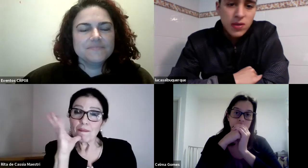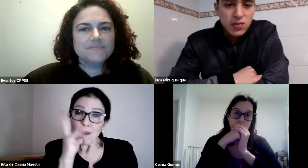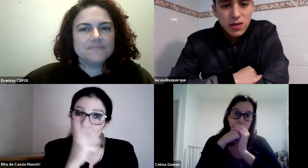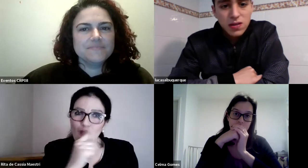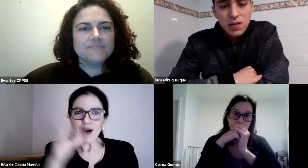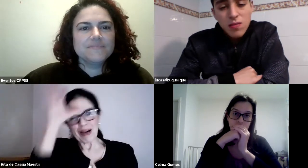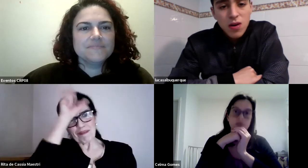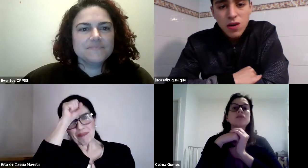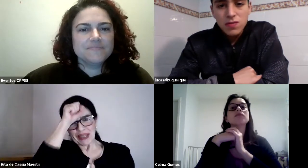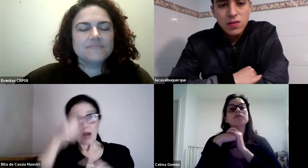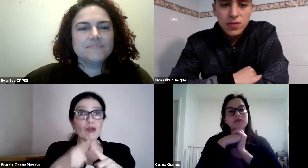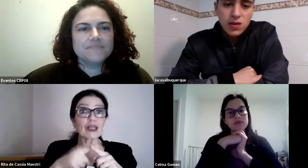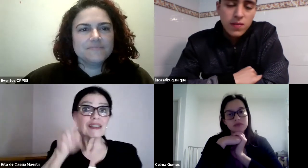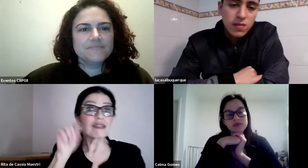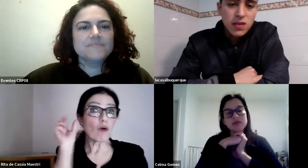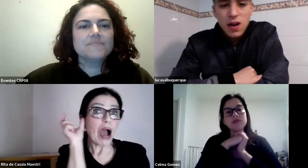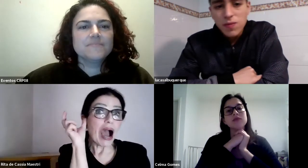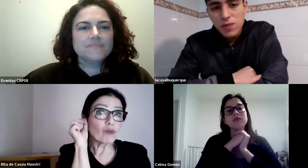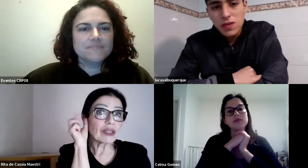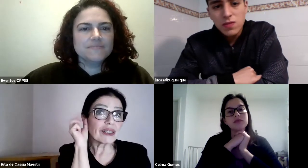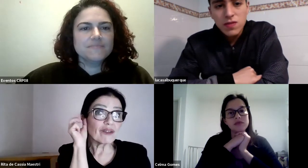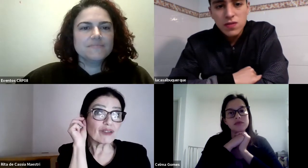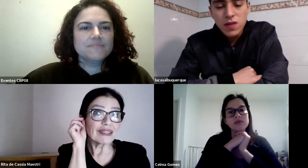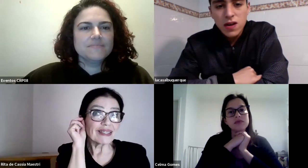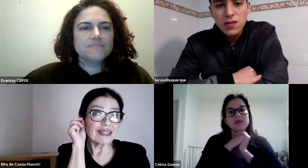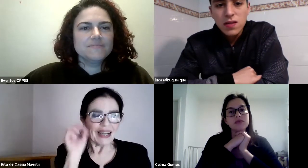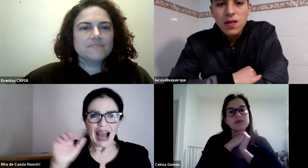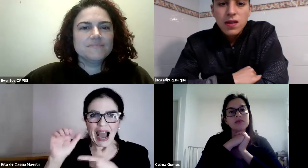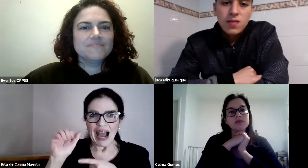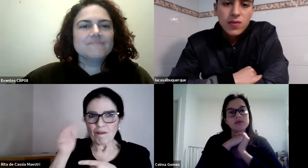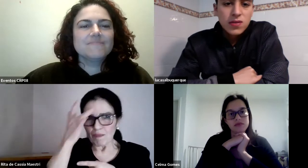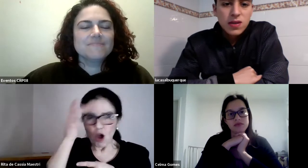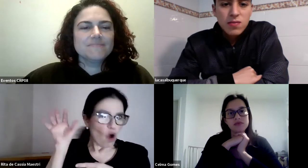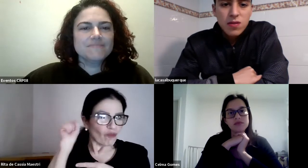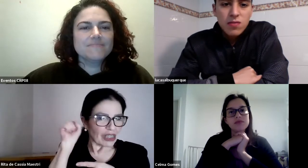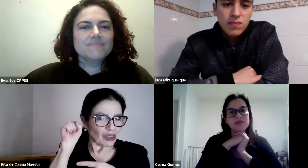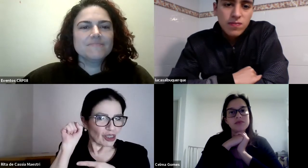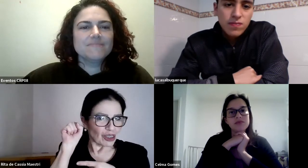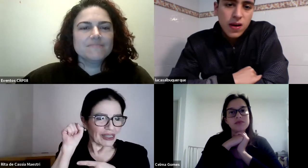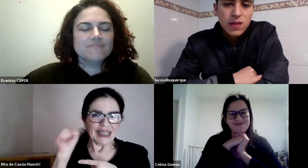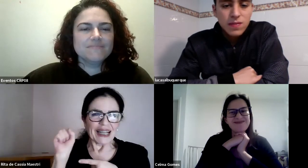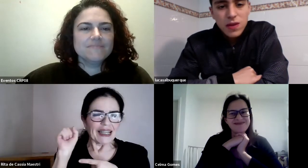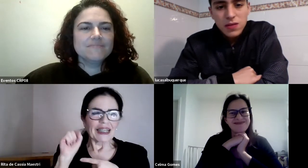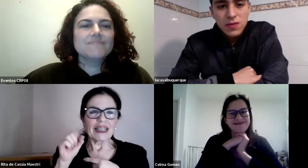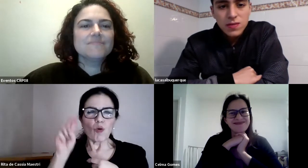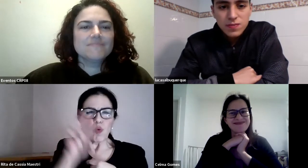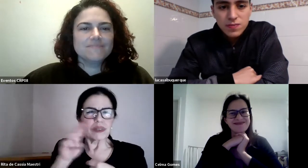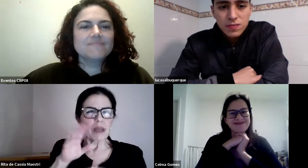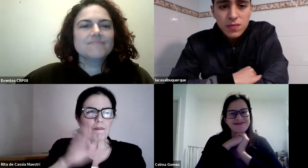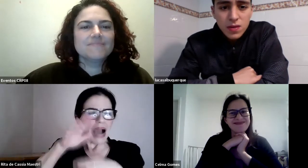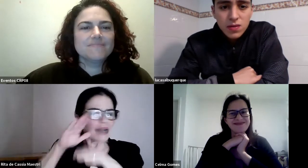tem pessoas que demoram. Então, tem pessoas que aprendem mais rápido, que são mais visuais, e tem pessoas que demoram